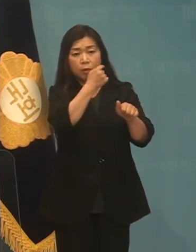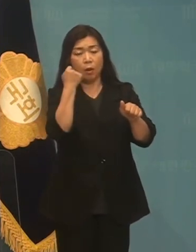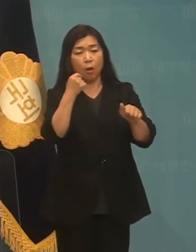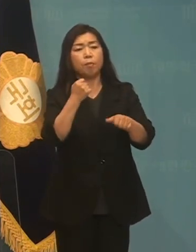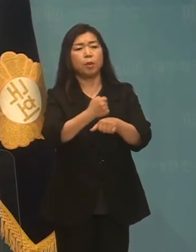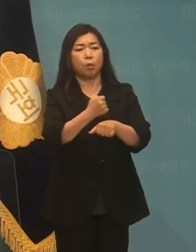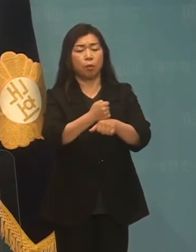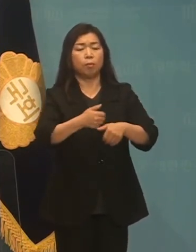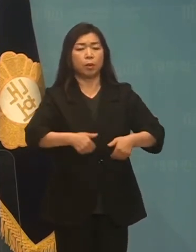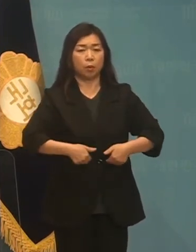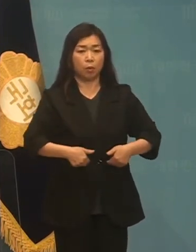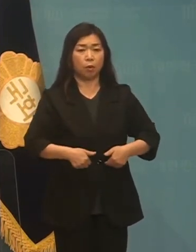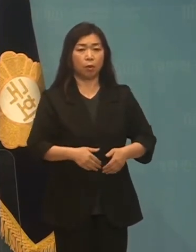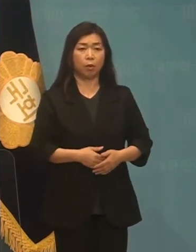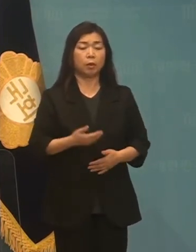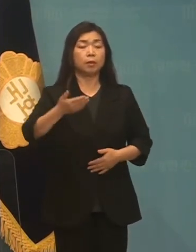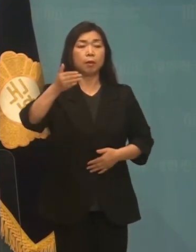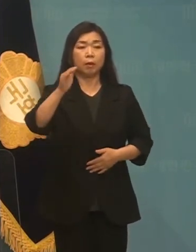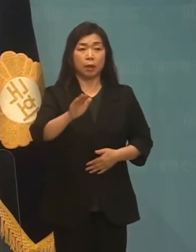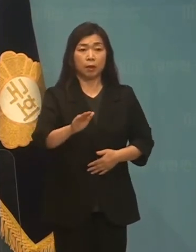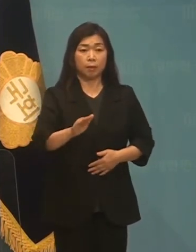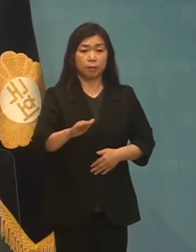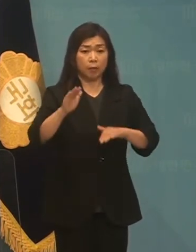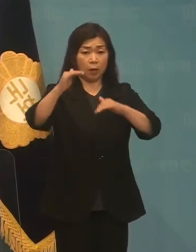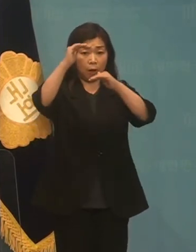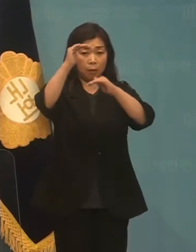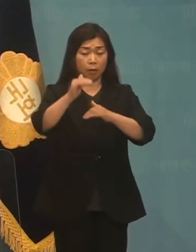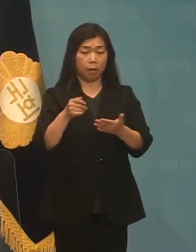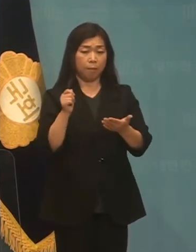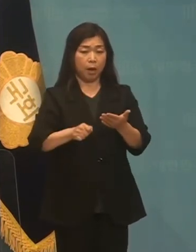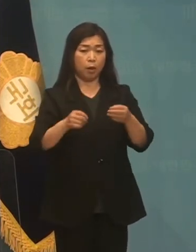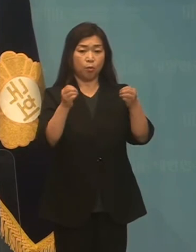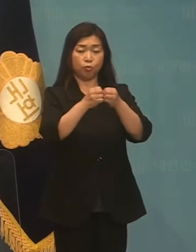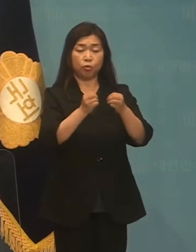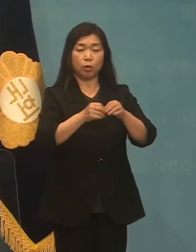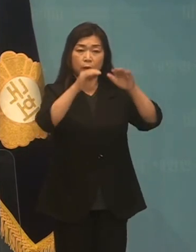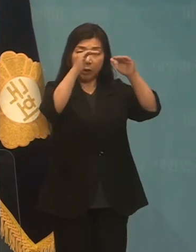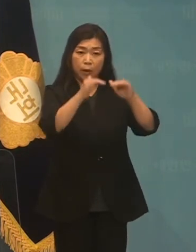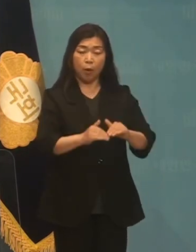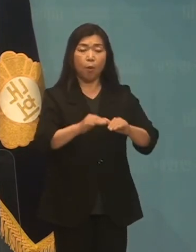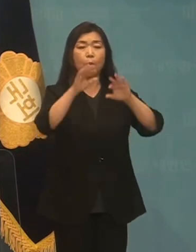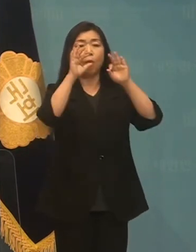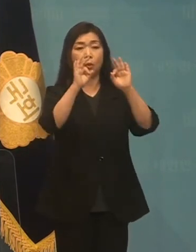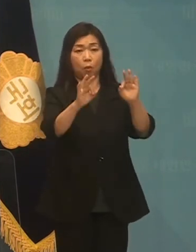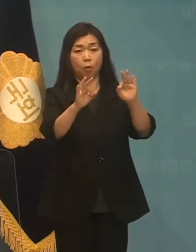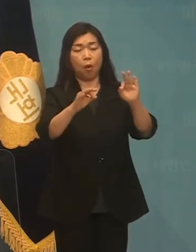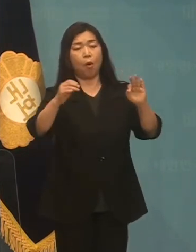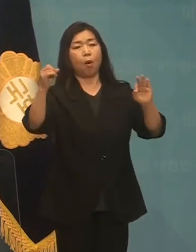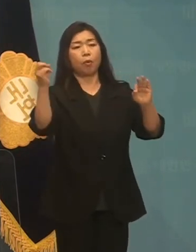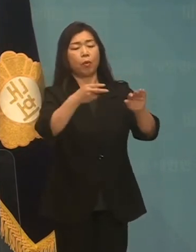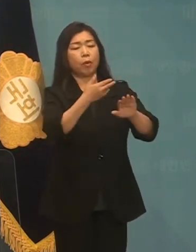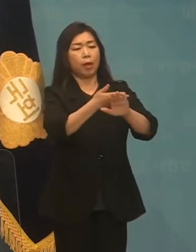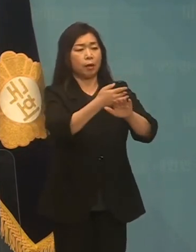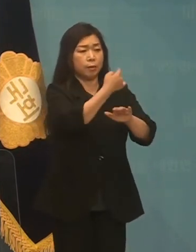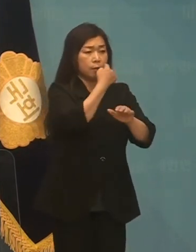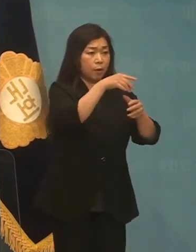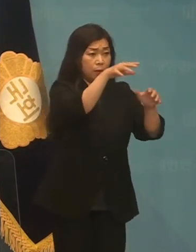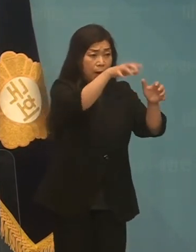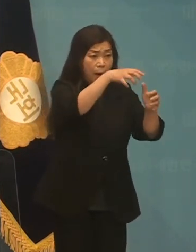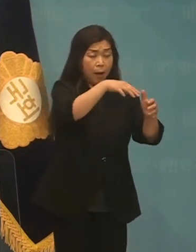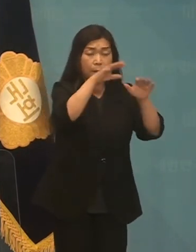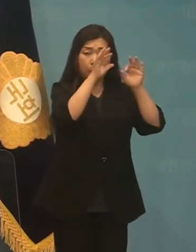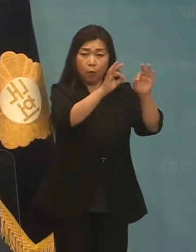입증돼야 합니다. 그러나 이와 같은 명백한 팩트체크와